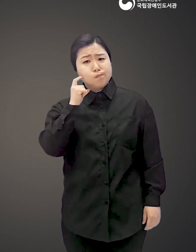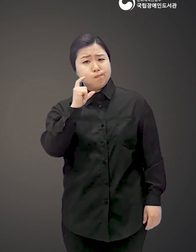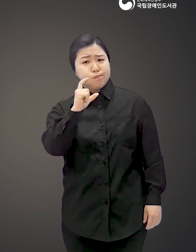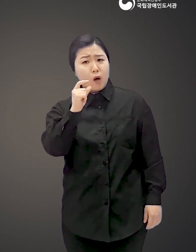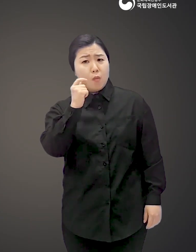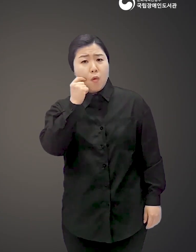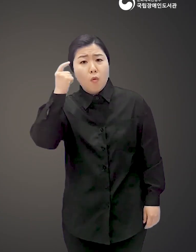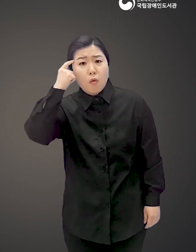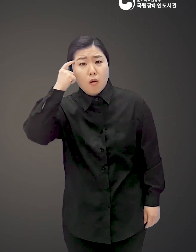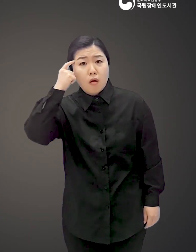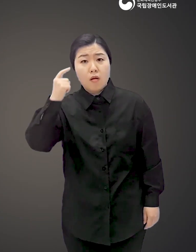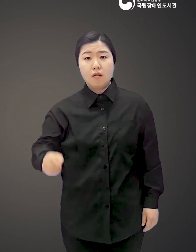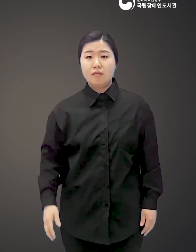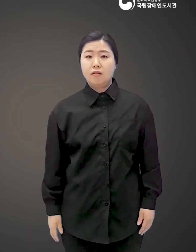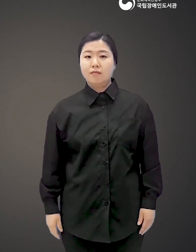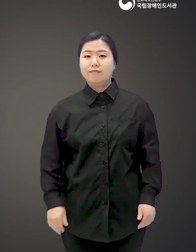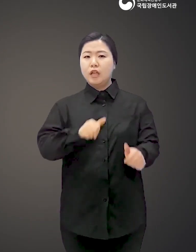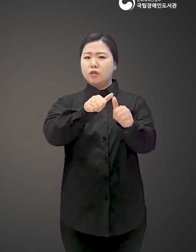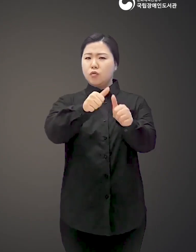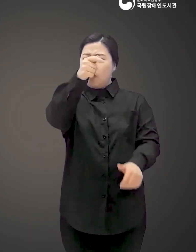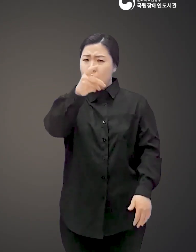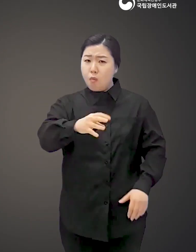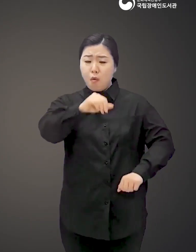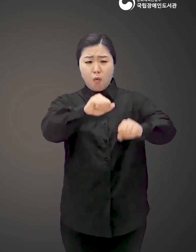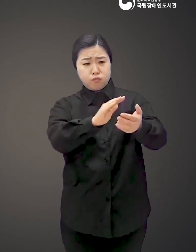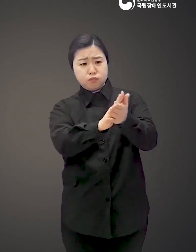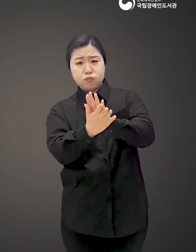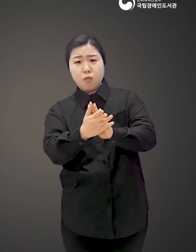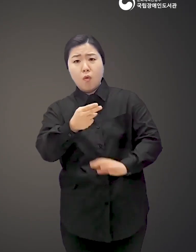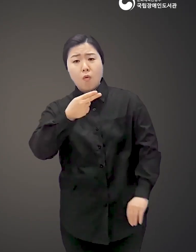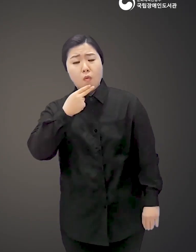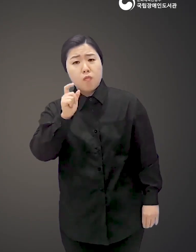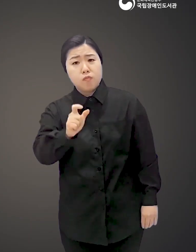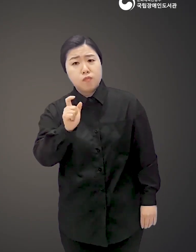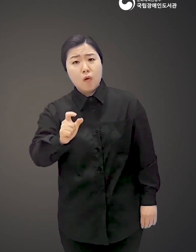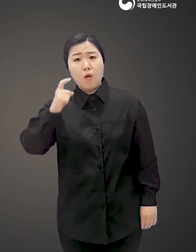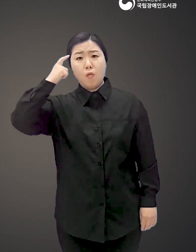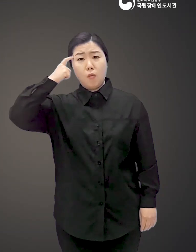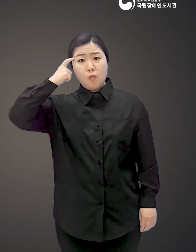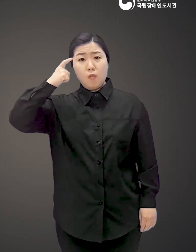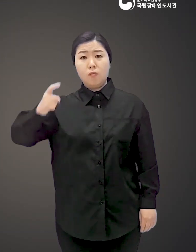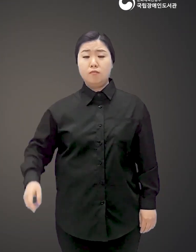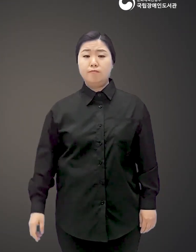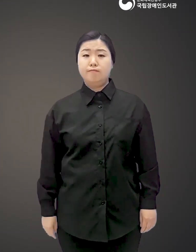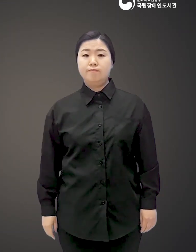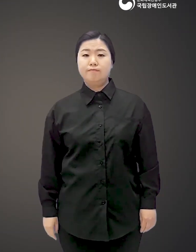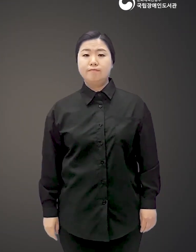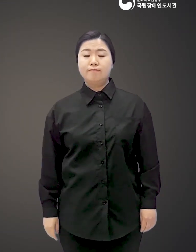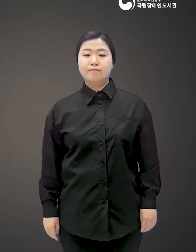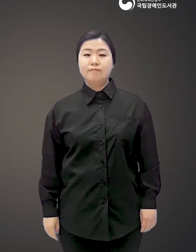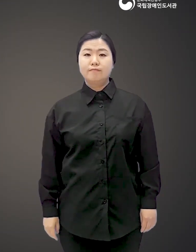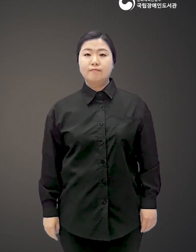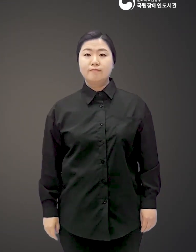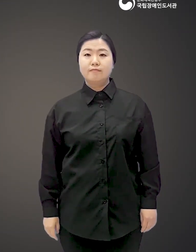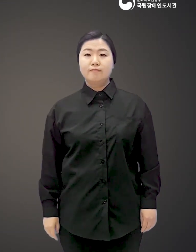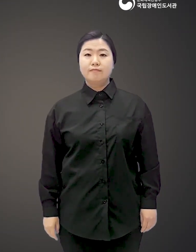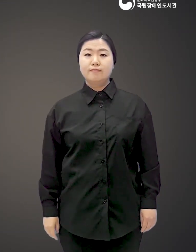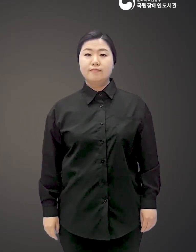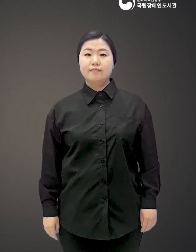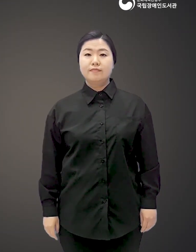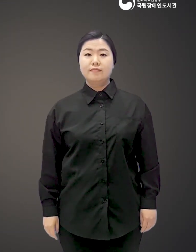유지하지 못할까? 왜 100번을 말해도 100번을 고치지 못할까?